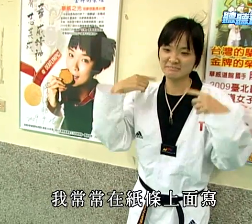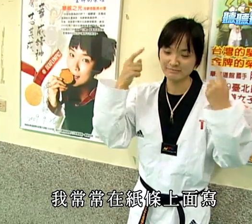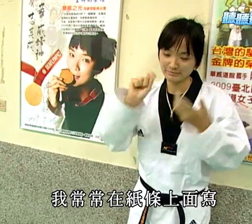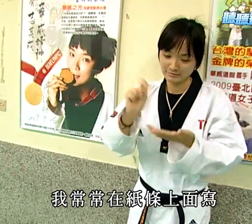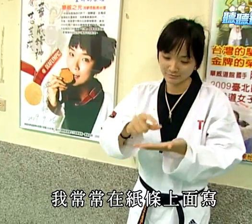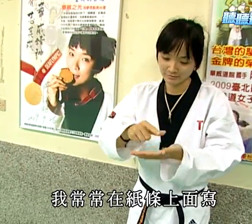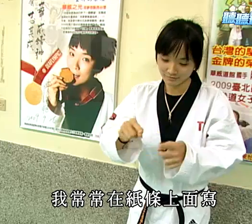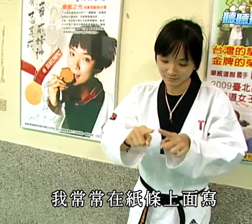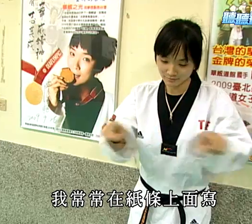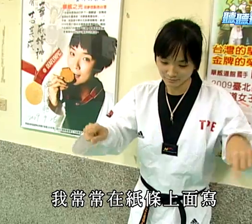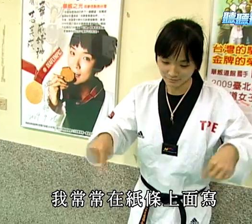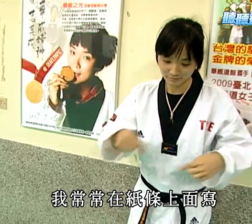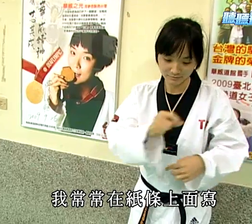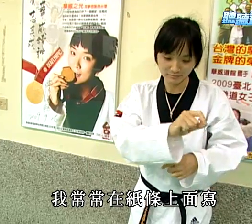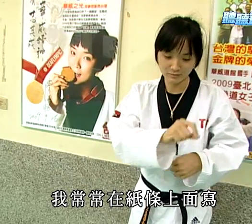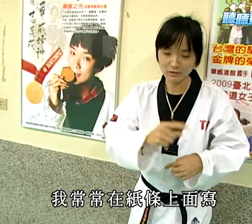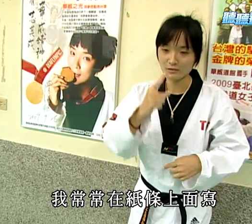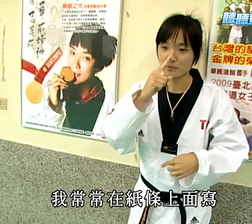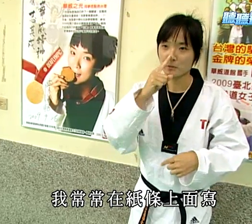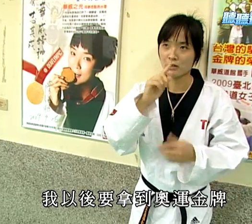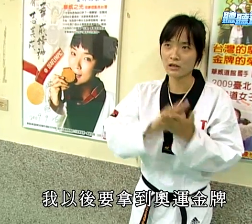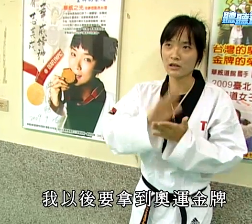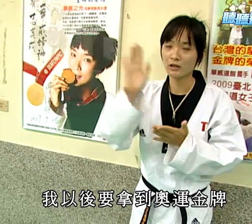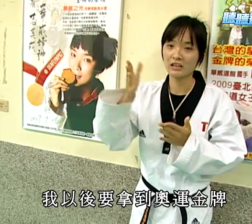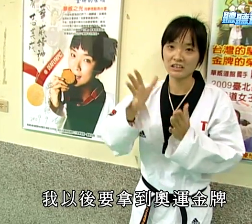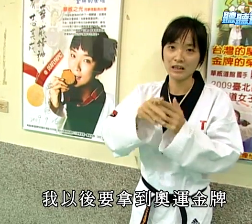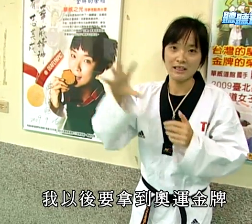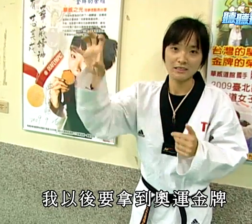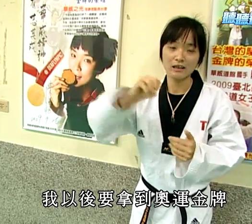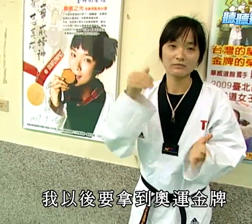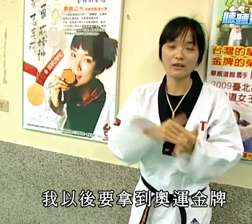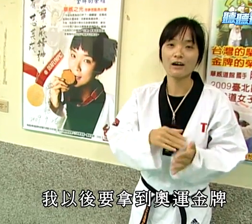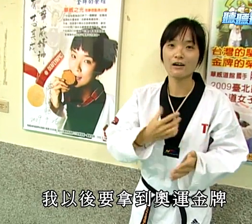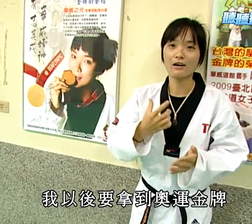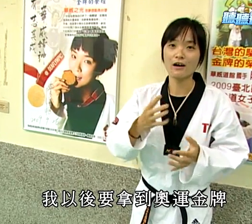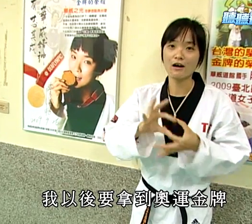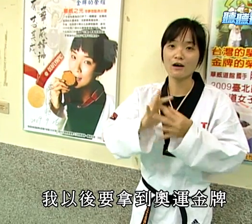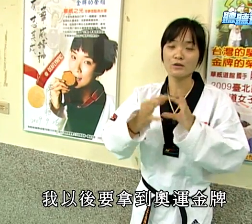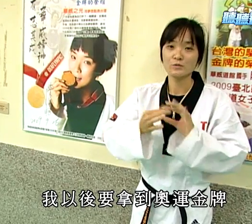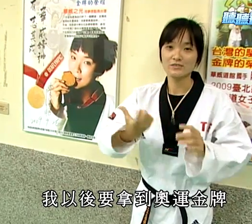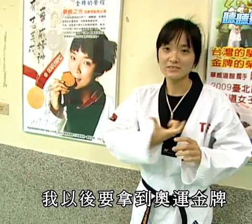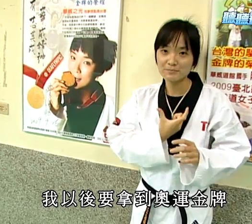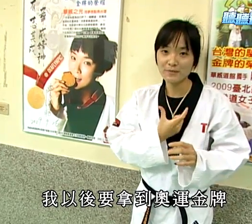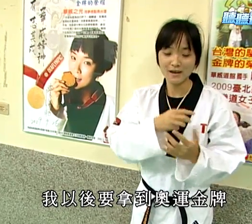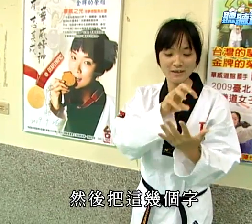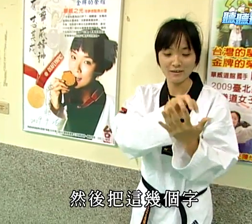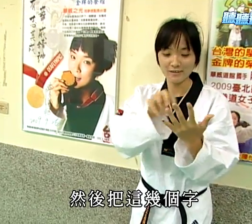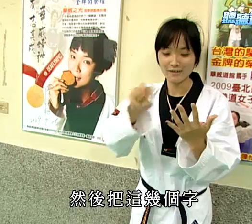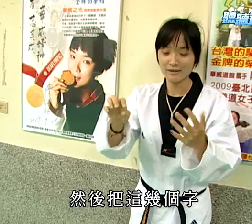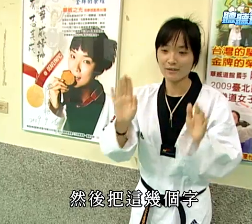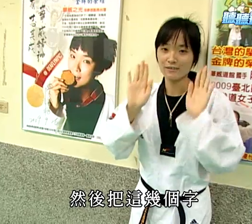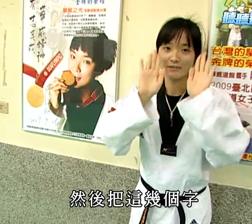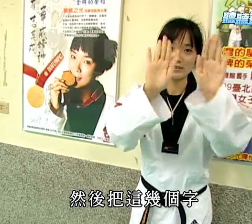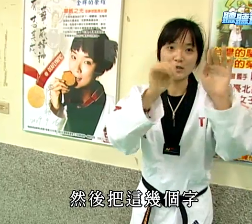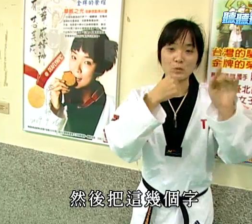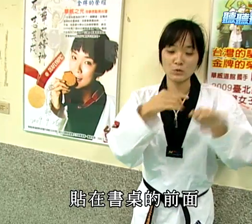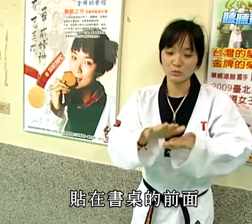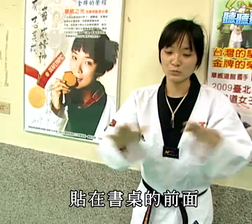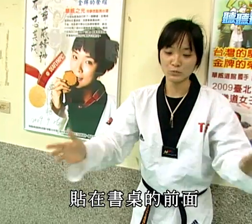常常在纸条上面写我以后要拿到奥运金牌，然后把这几个字贴在书